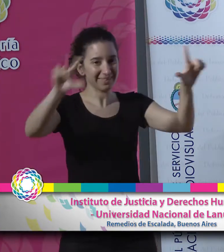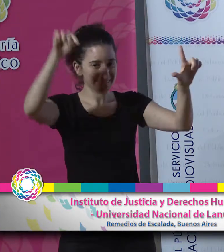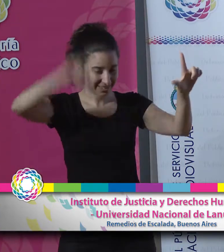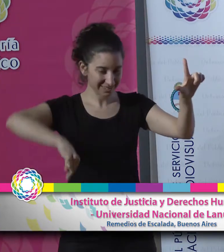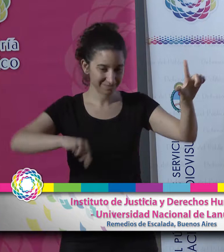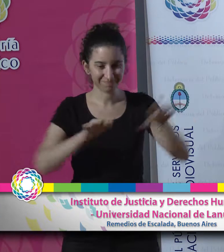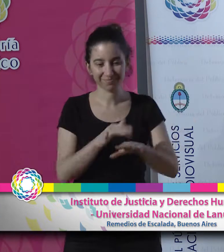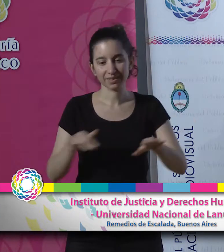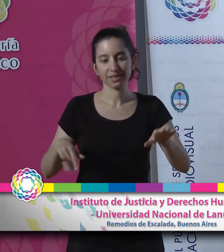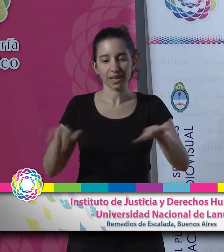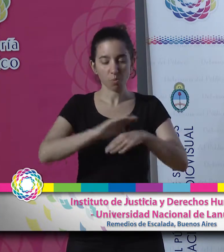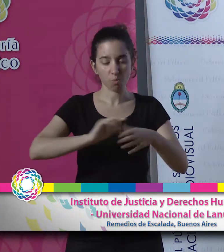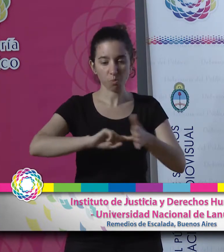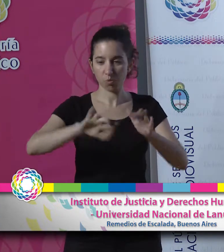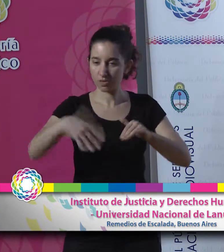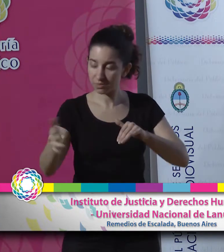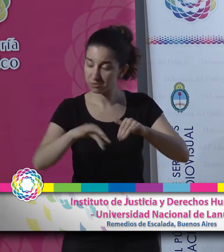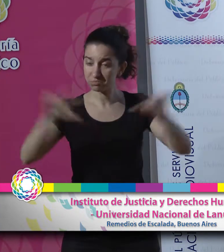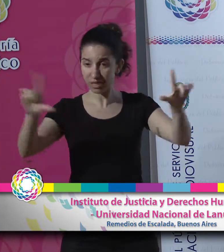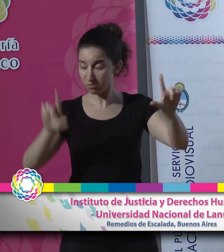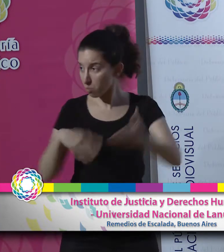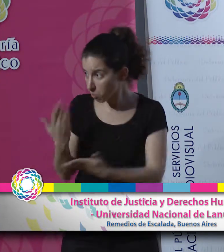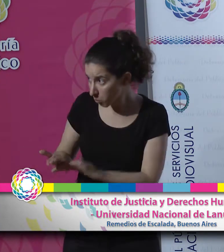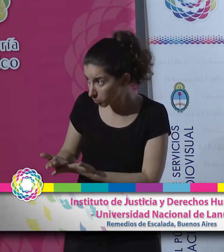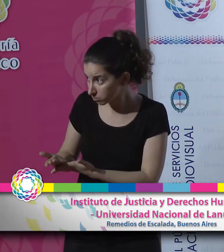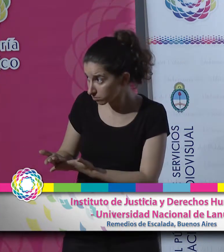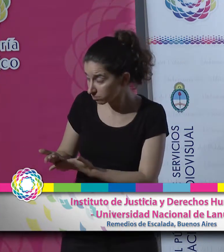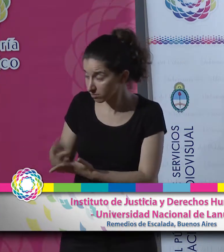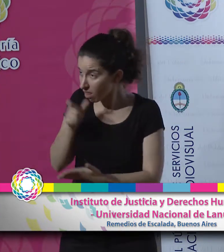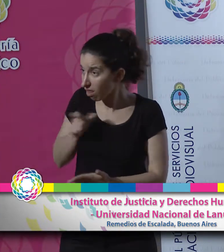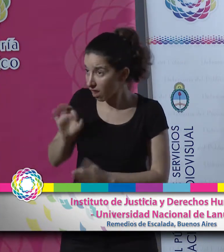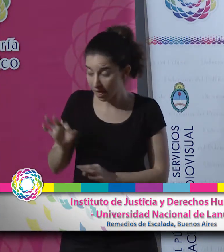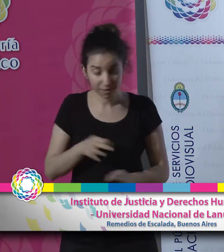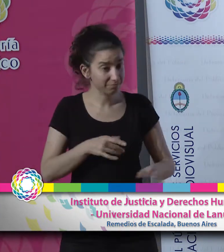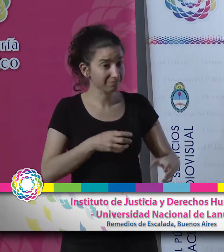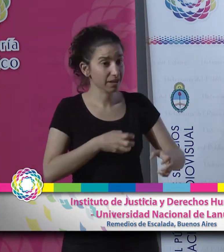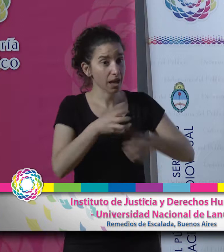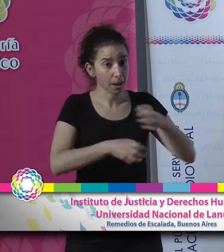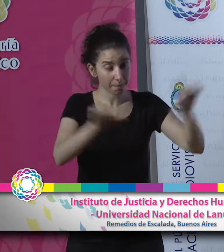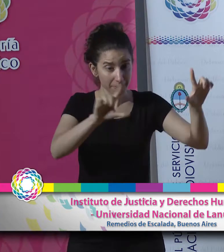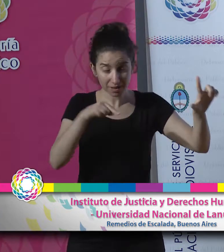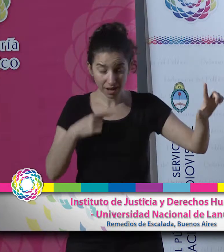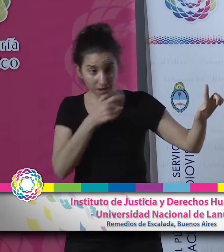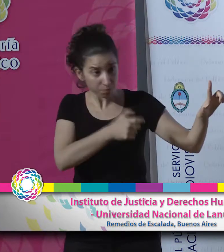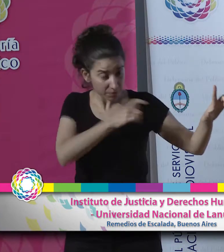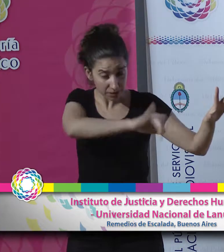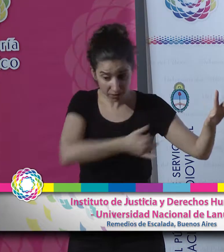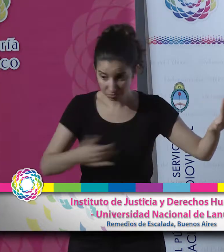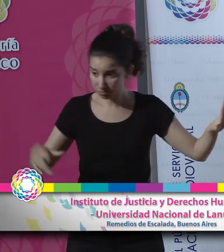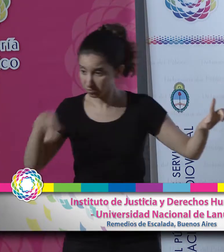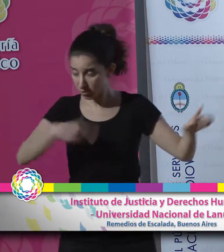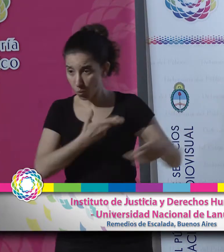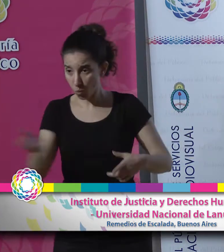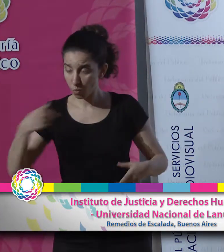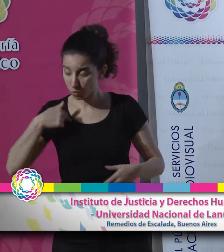universidades del sur que tampoco tiene ahora ninguna respuesta mientras está en otra respuesta para los medios comerciales de elena con ninguna respuesta a ninguna tramitación